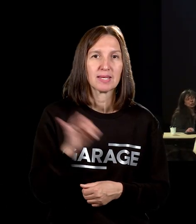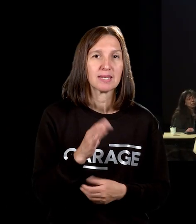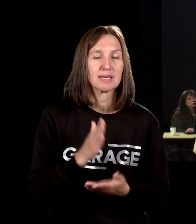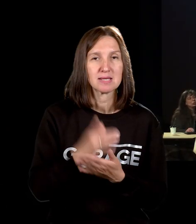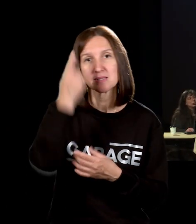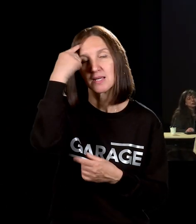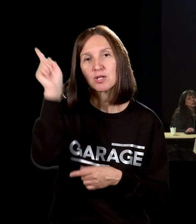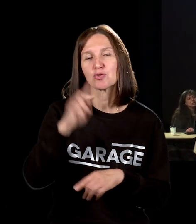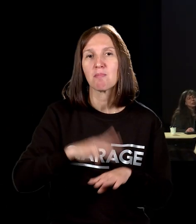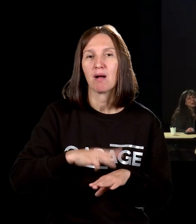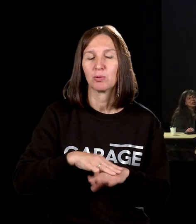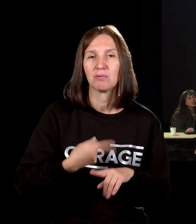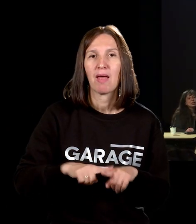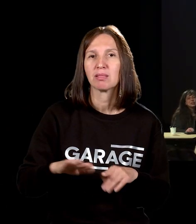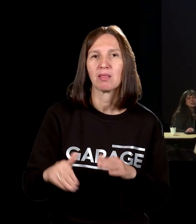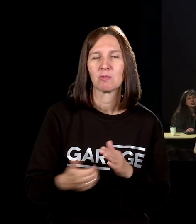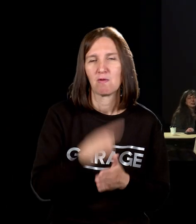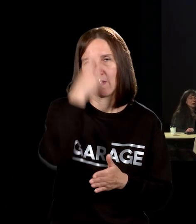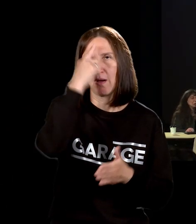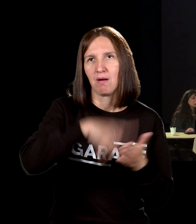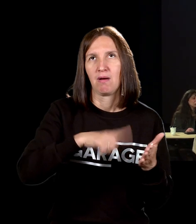идея про то, что Макдональдс — это новая религия,